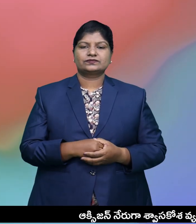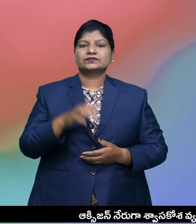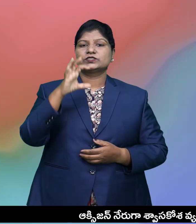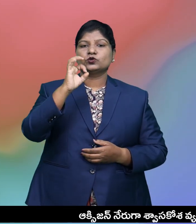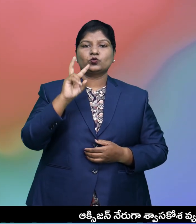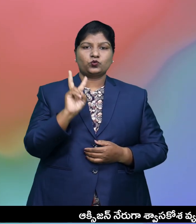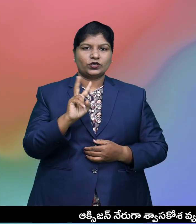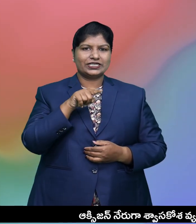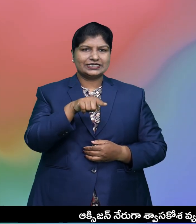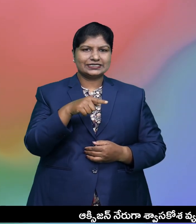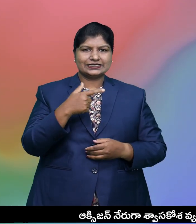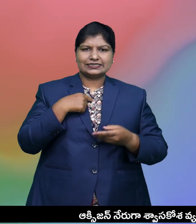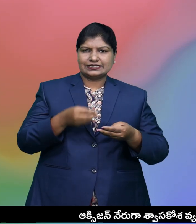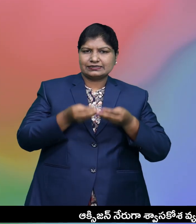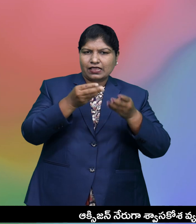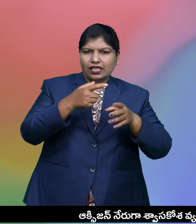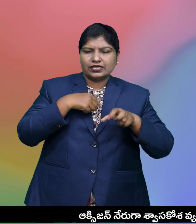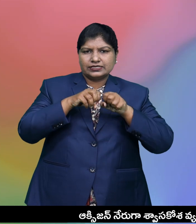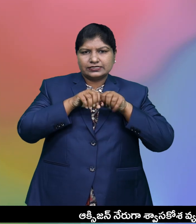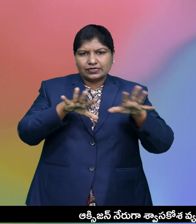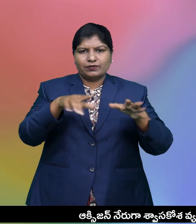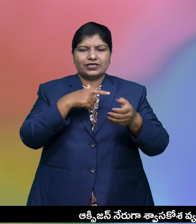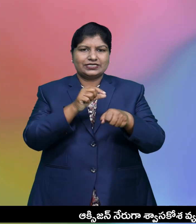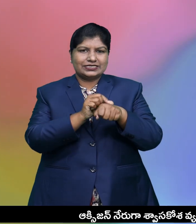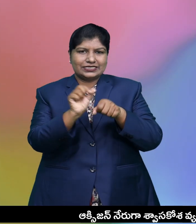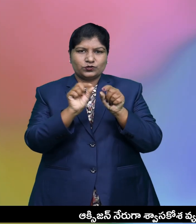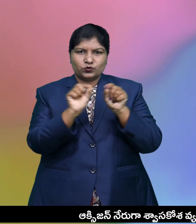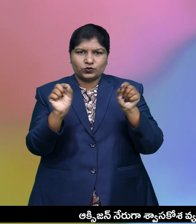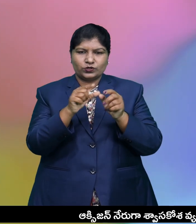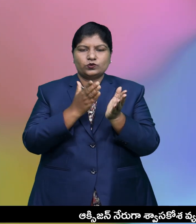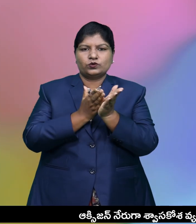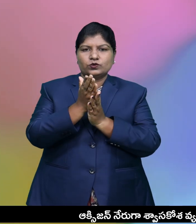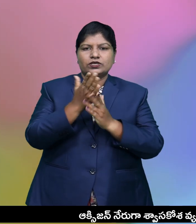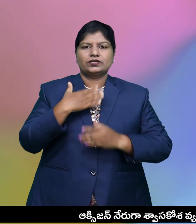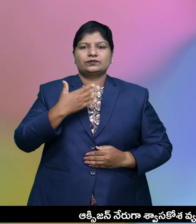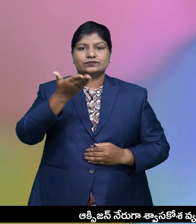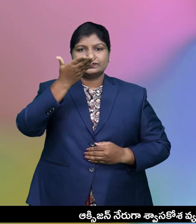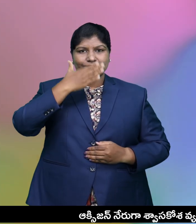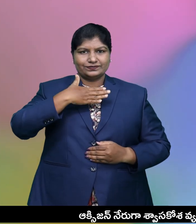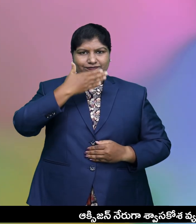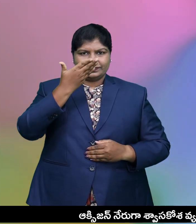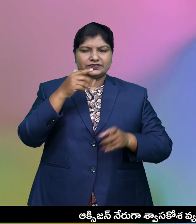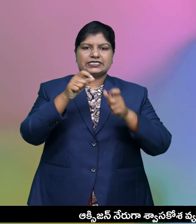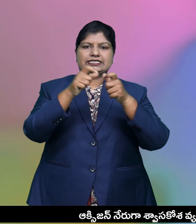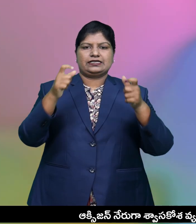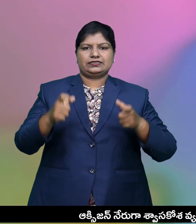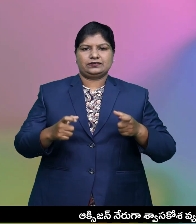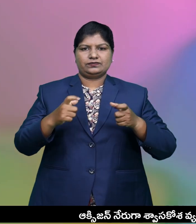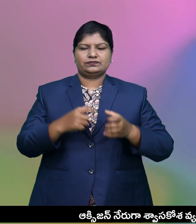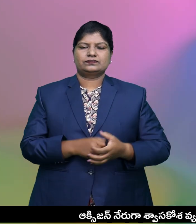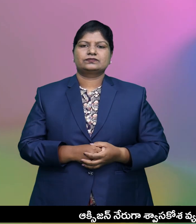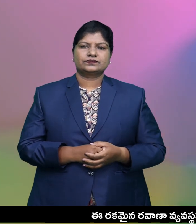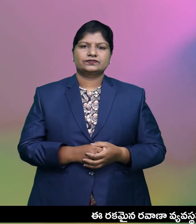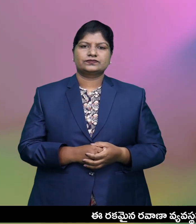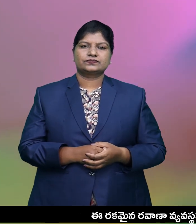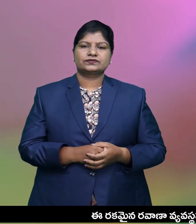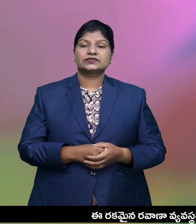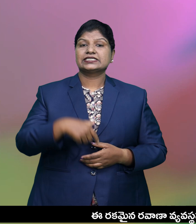ఆక్సిజన్ నేరుగా శ్వాసకోశ వ్యవస్థ ద్వారా కణజాలాలకు సరఫరా చేయబడుతుంది. ఈ రకమైన